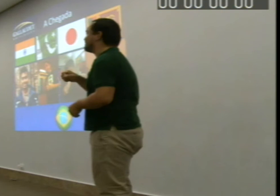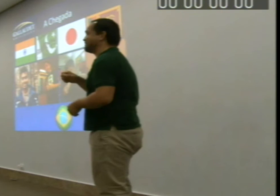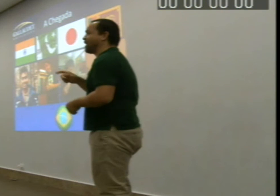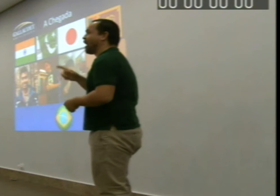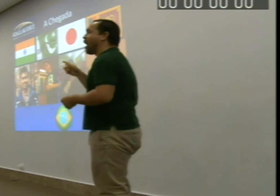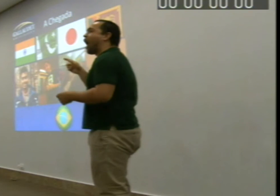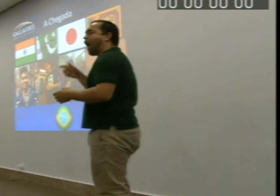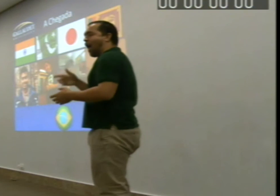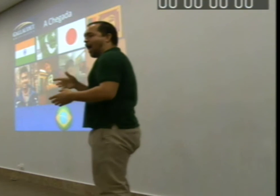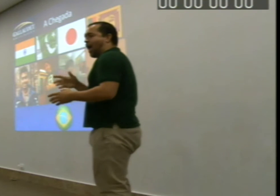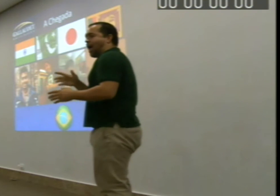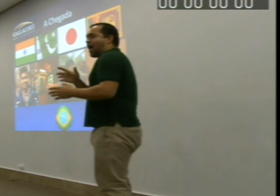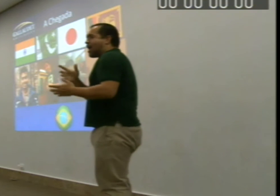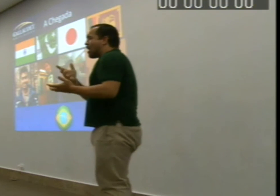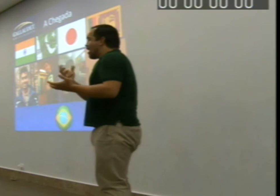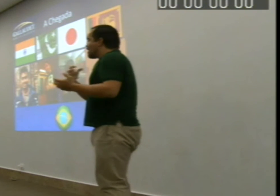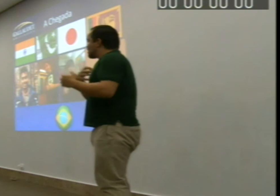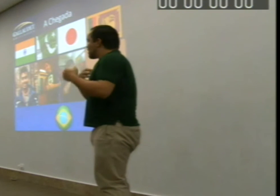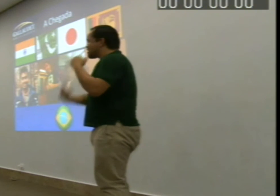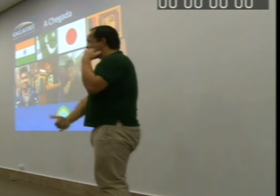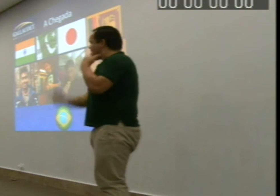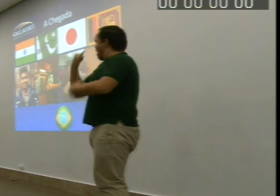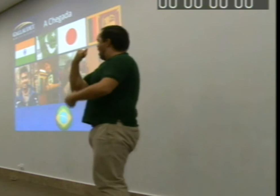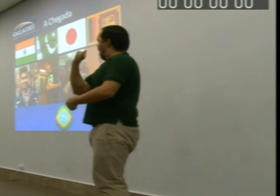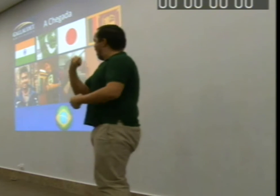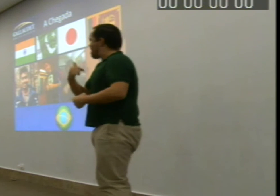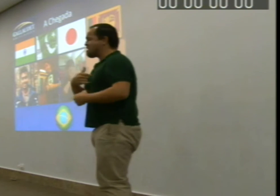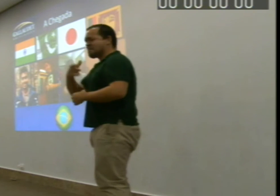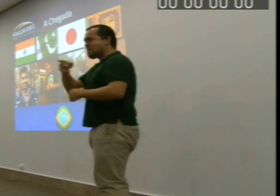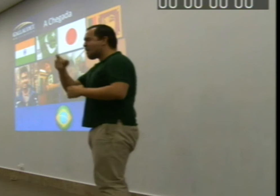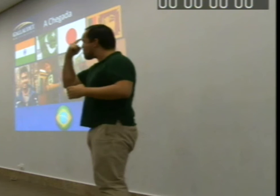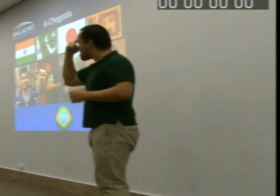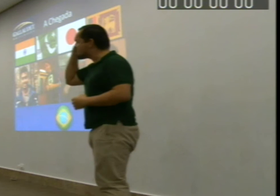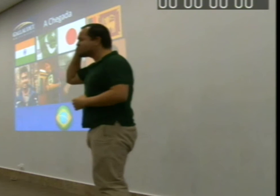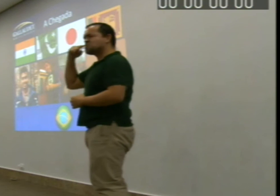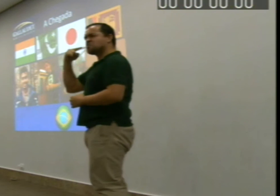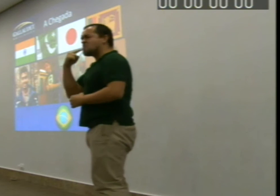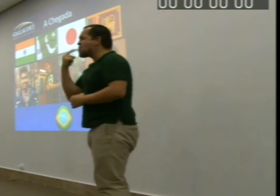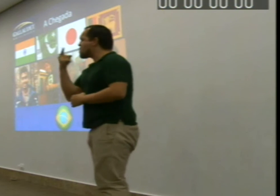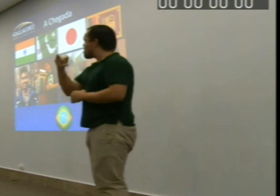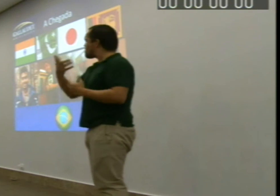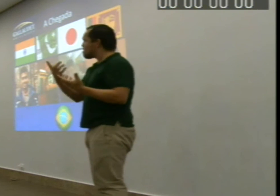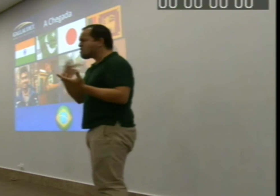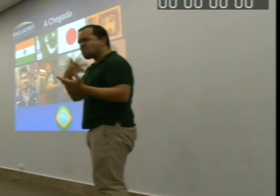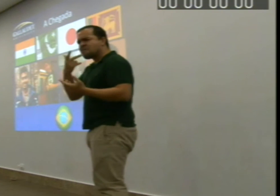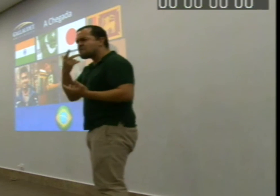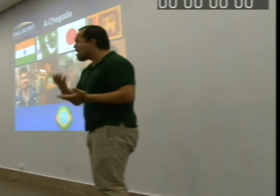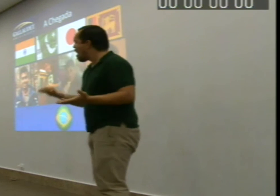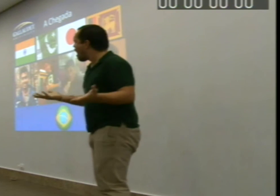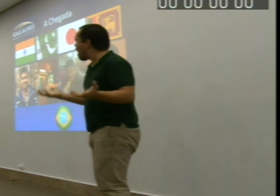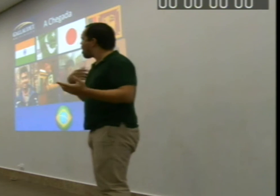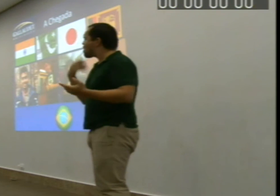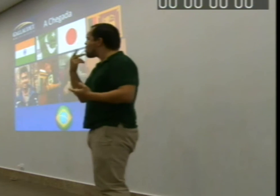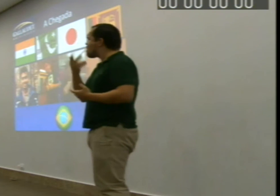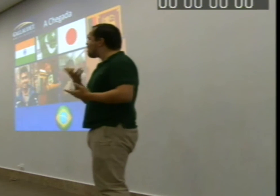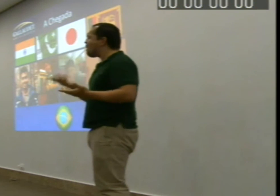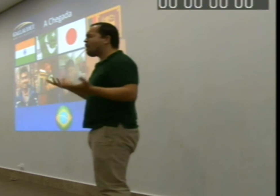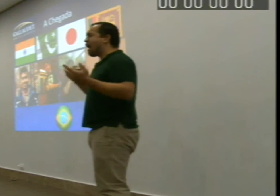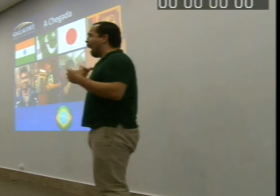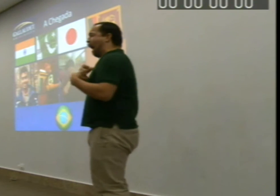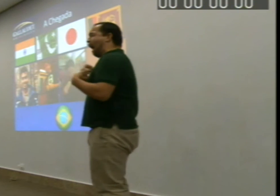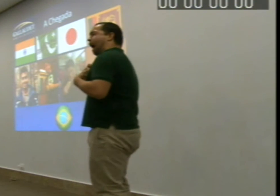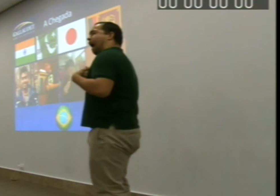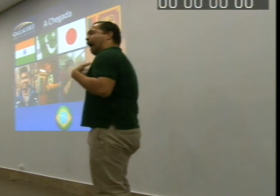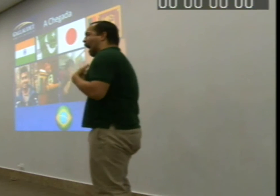sou ouvinte assim Ah então eles Ah me tiraram fizeram piada falaram Ah você